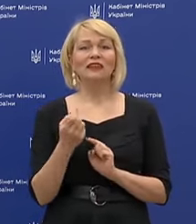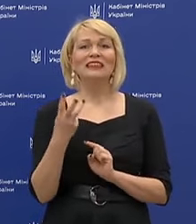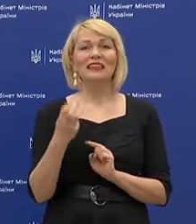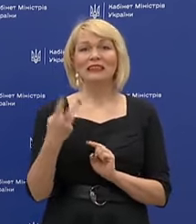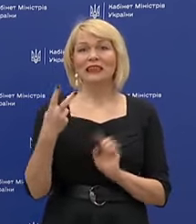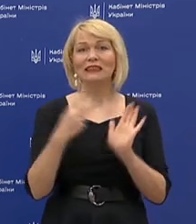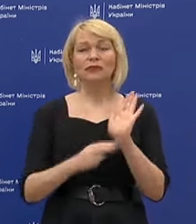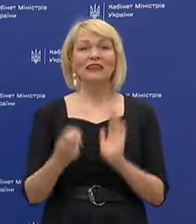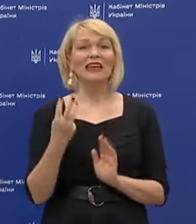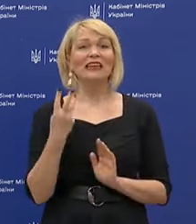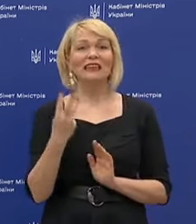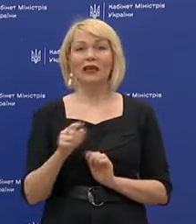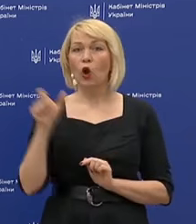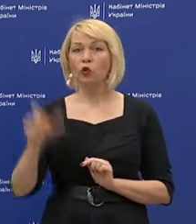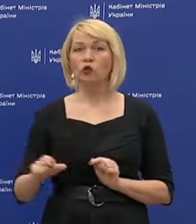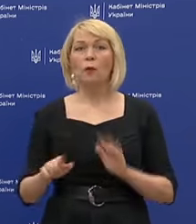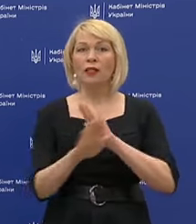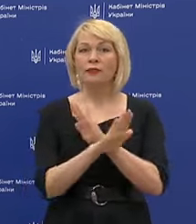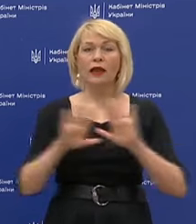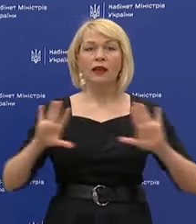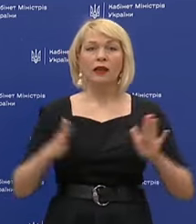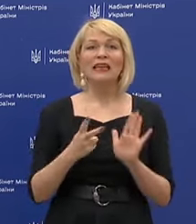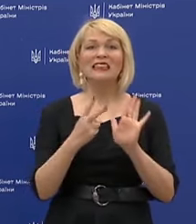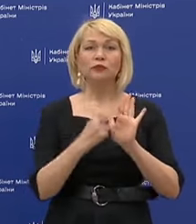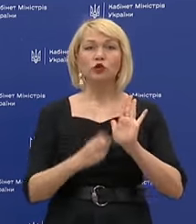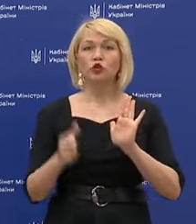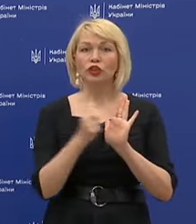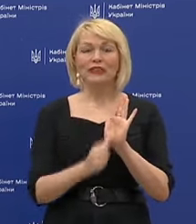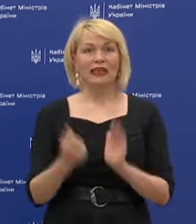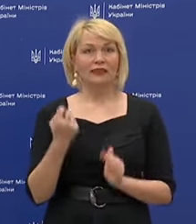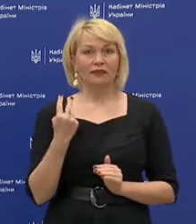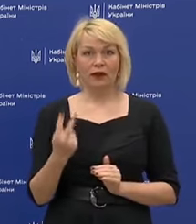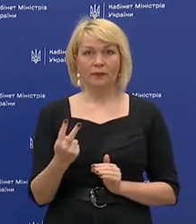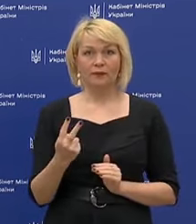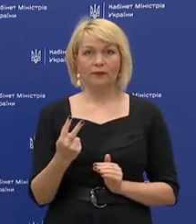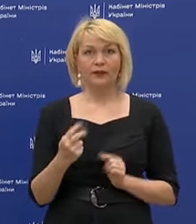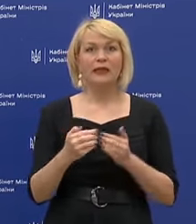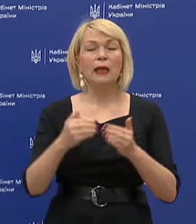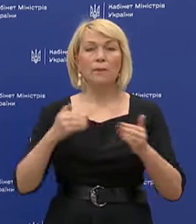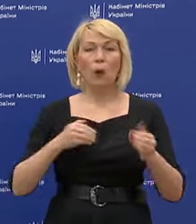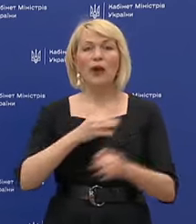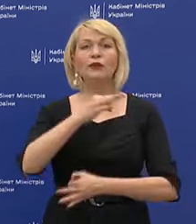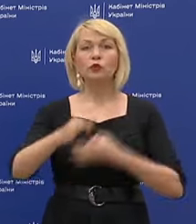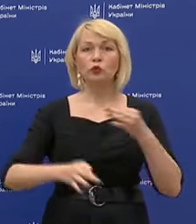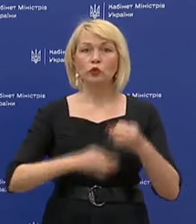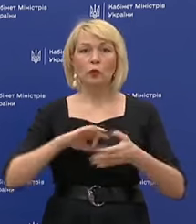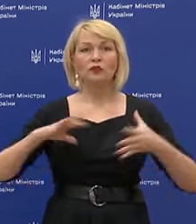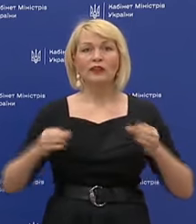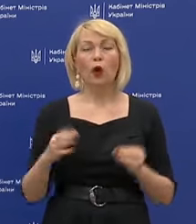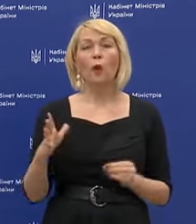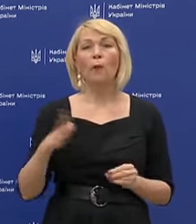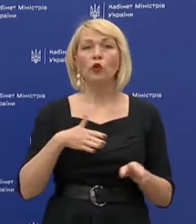11372 особи, а летальних випадків 762. За попередню добу загалом